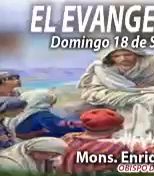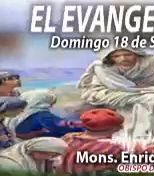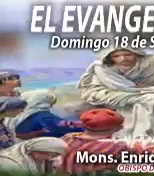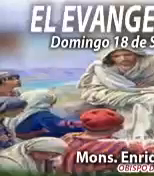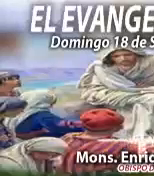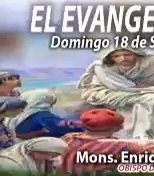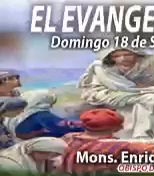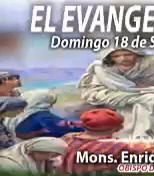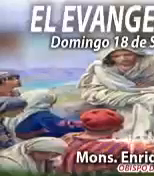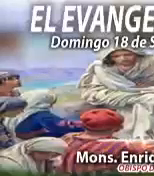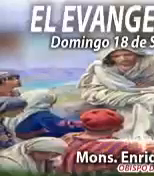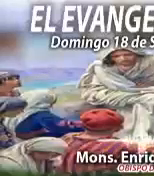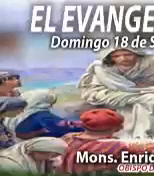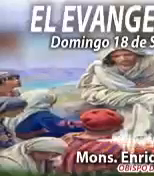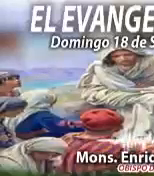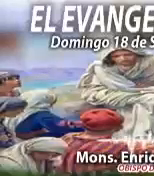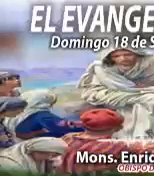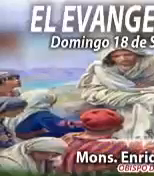Aliméntame,